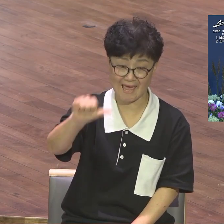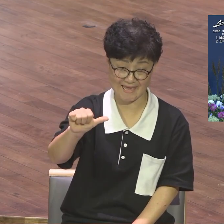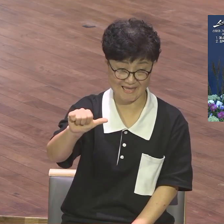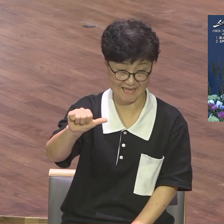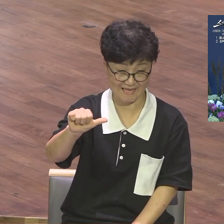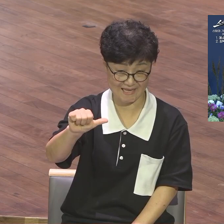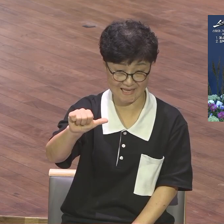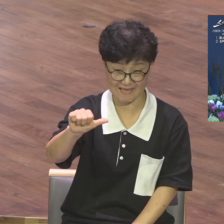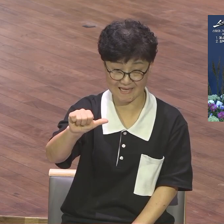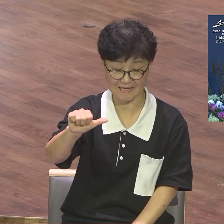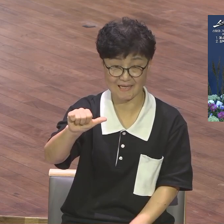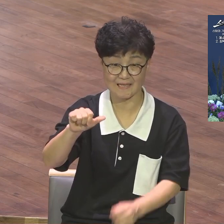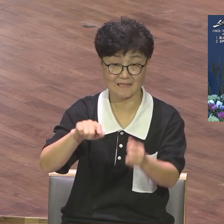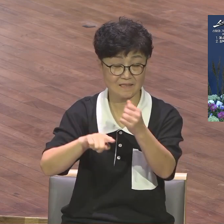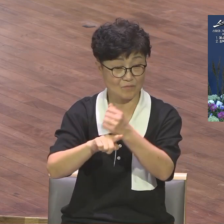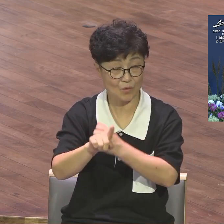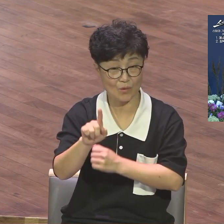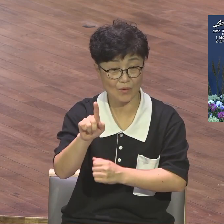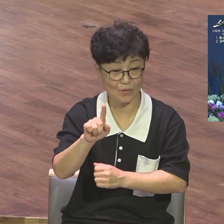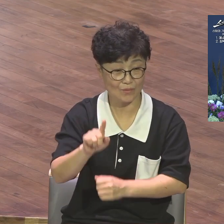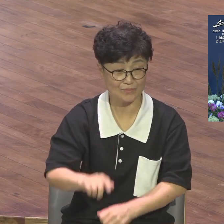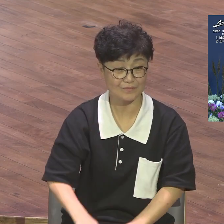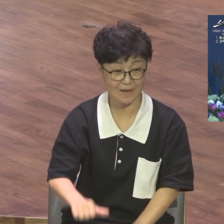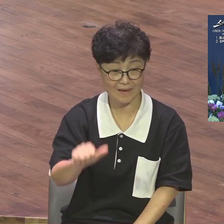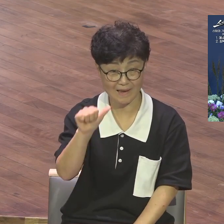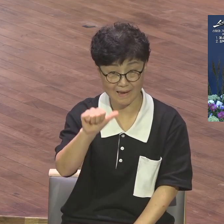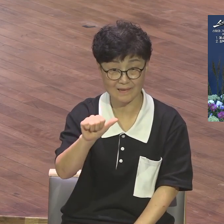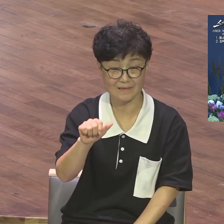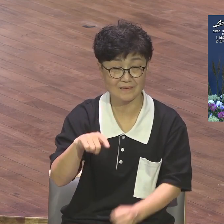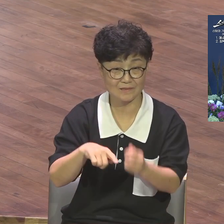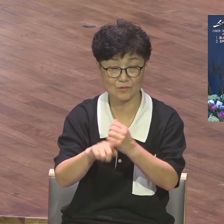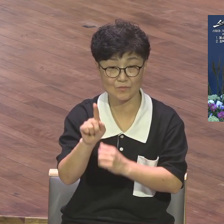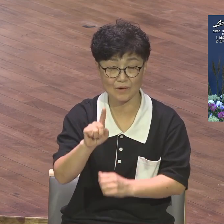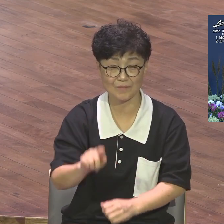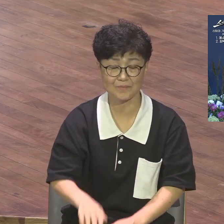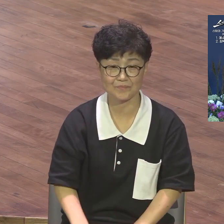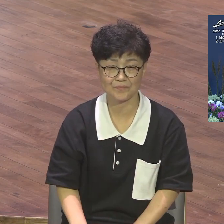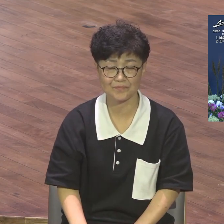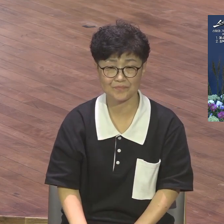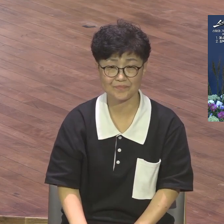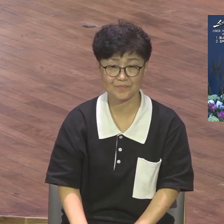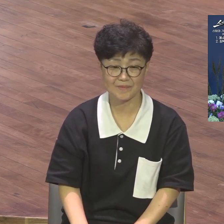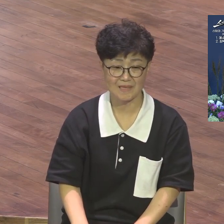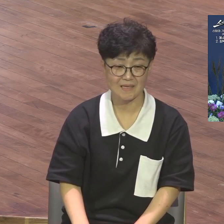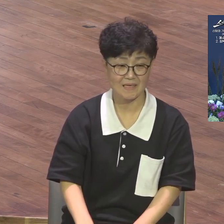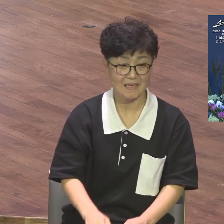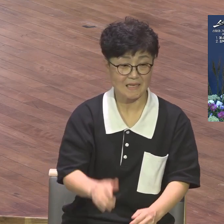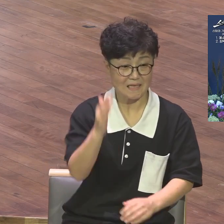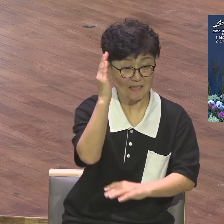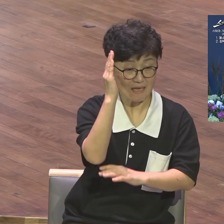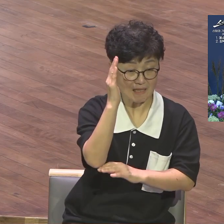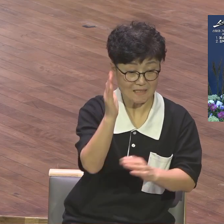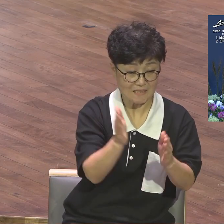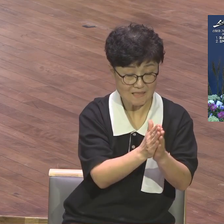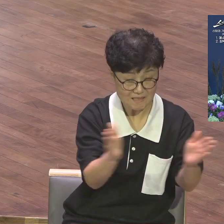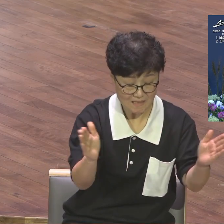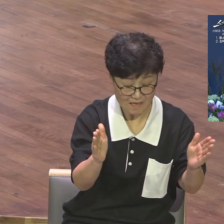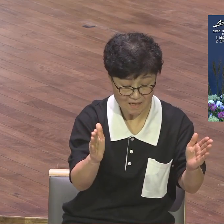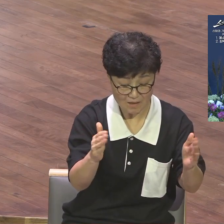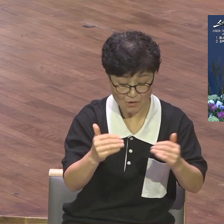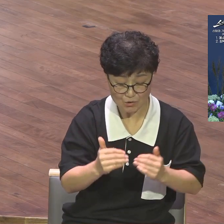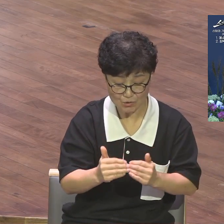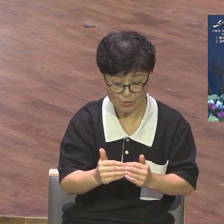기승전 A. 이런 말이 있습니다. 이야기의 시작, 전개, 전환이